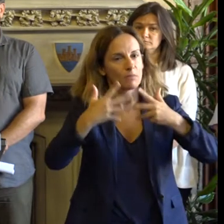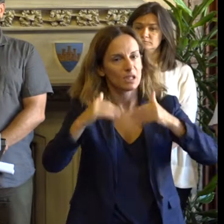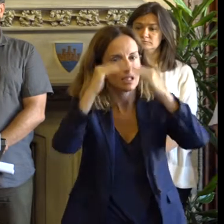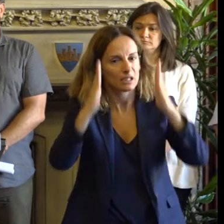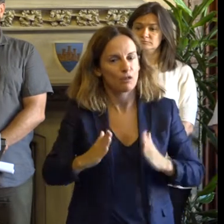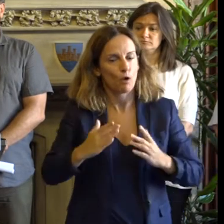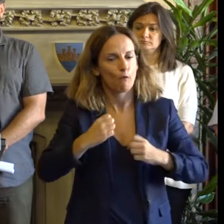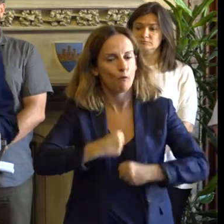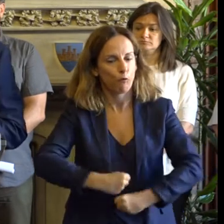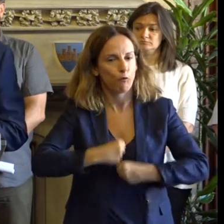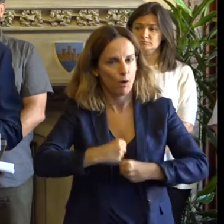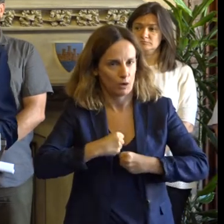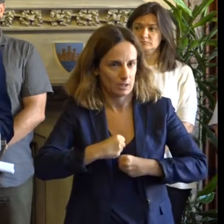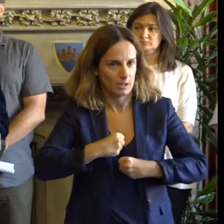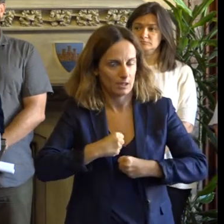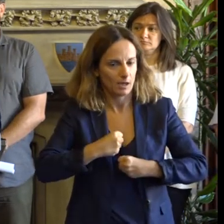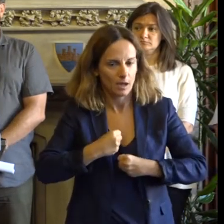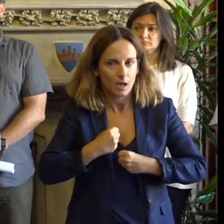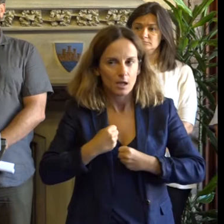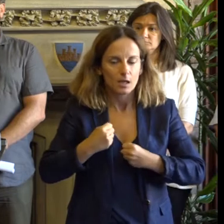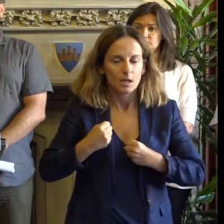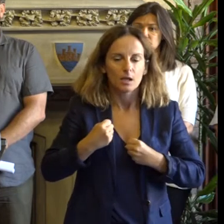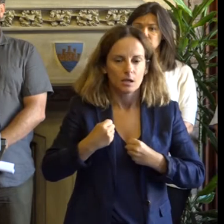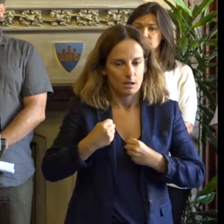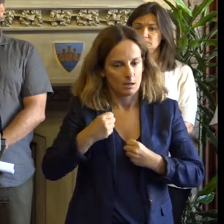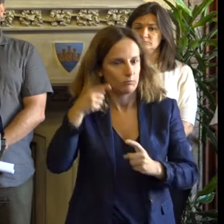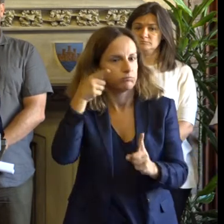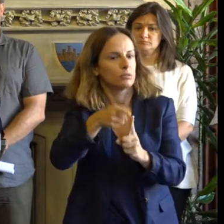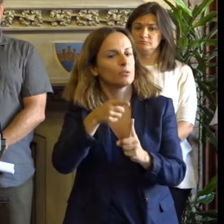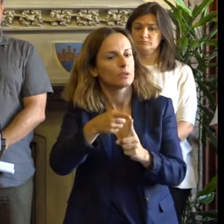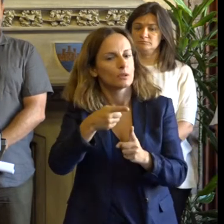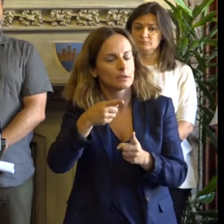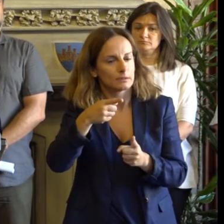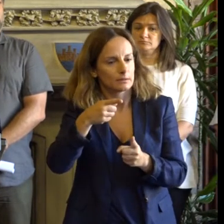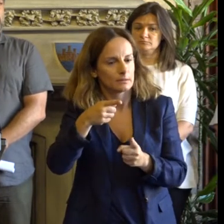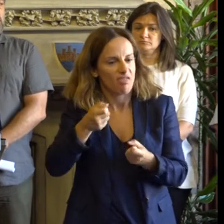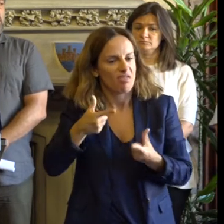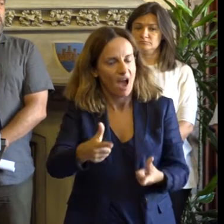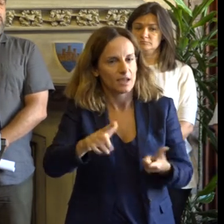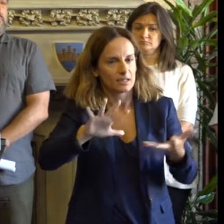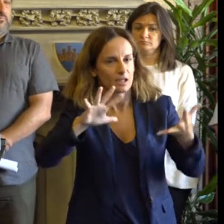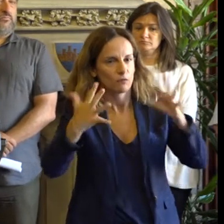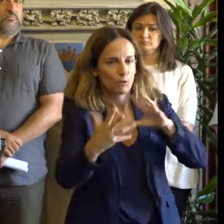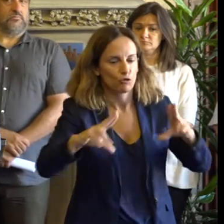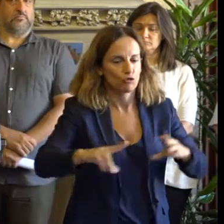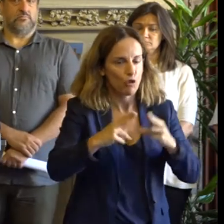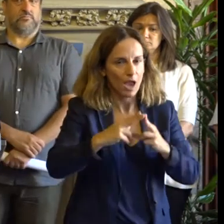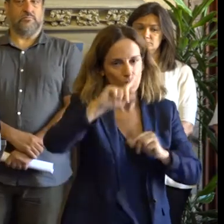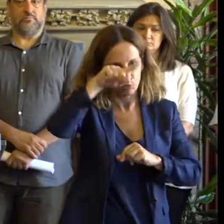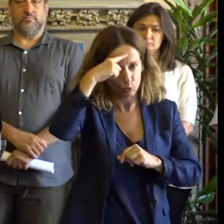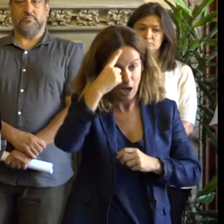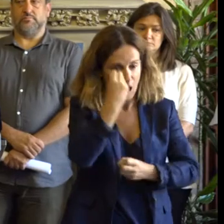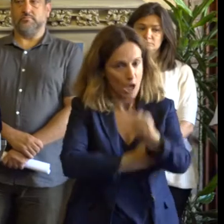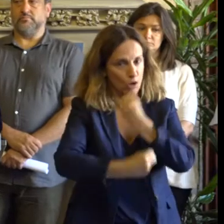capaç de ser una eina en el servei de la transformació social, cultural i econòmica